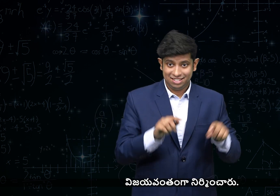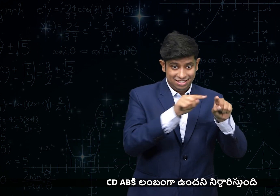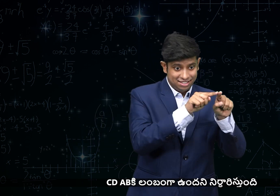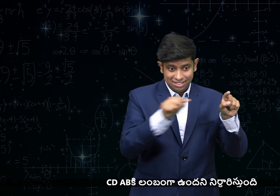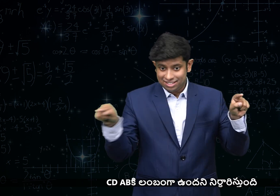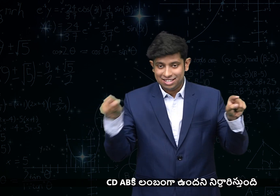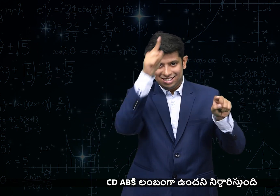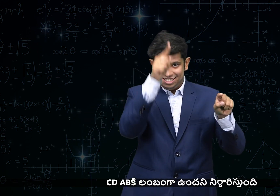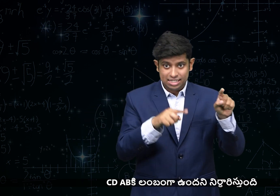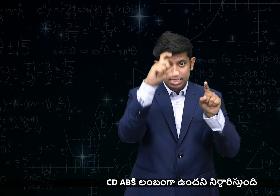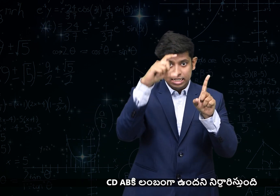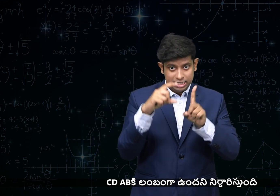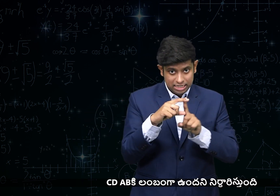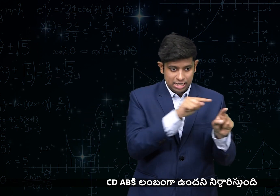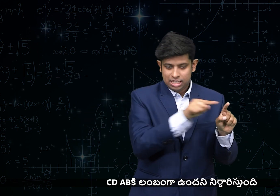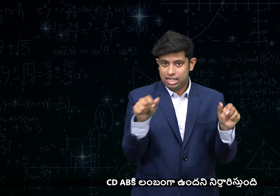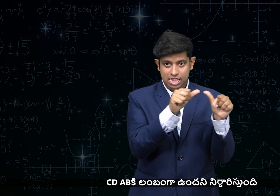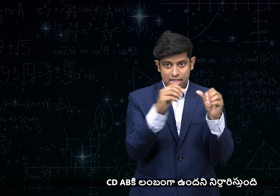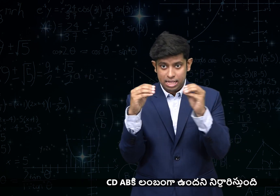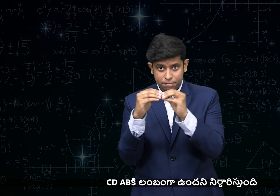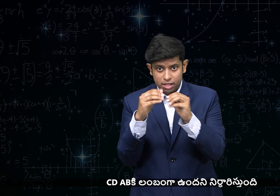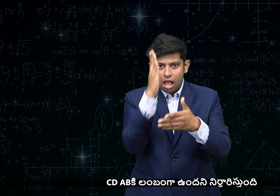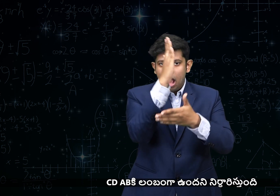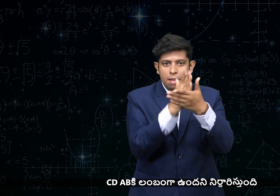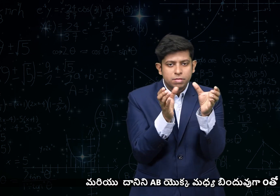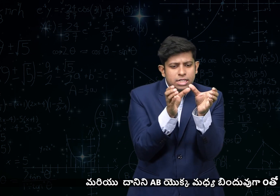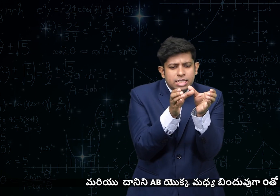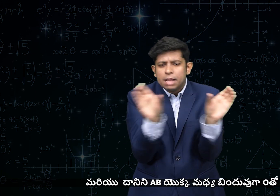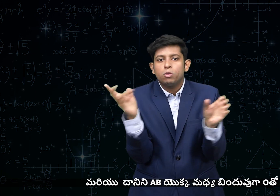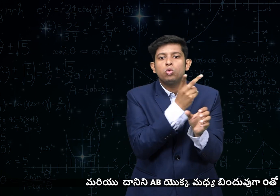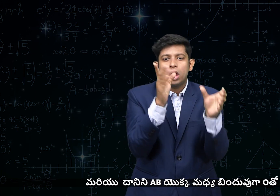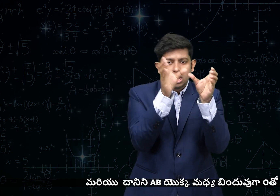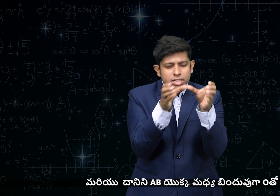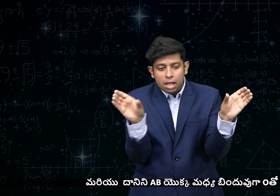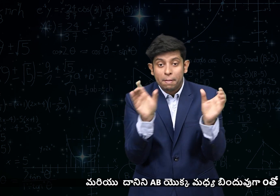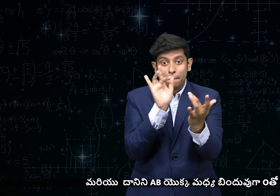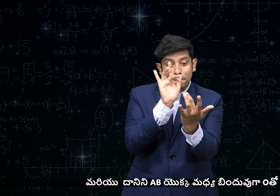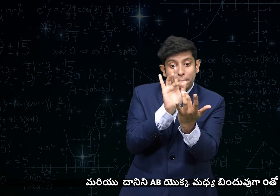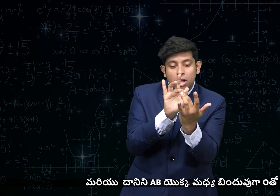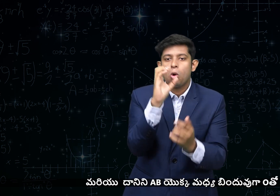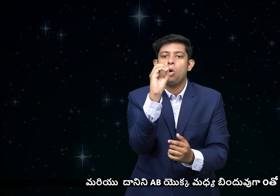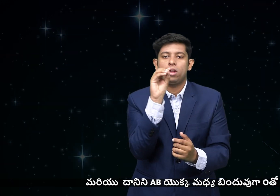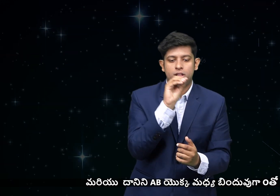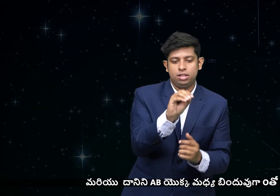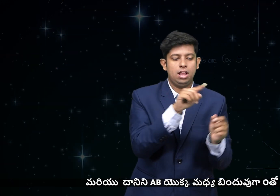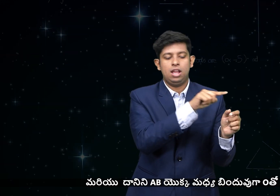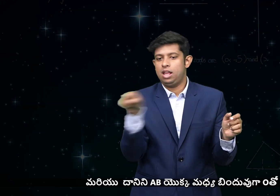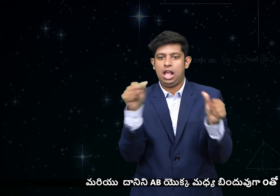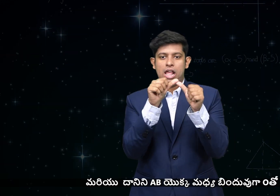సిడి ఏబికి లంబంగా ఉందని నిర్ధారిస్తుంది మరియు దానిని ఏబి యొక్క మధ్య బిందువుగా